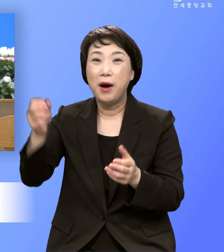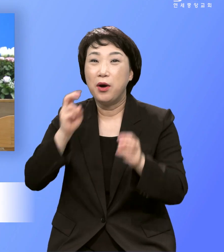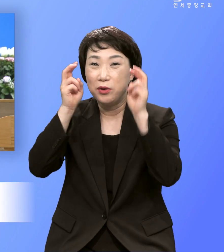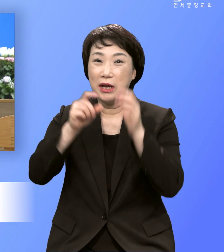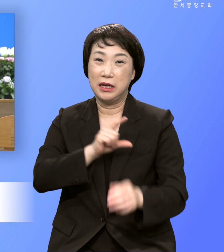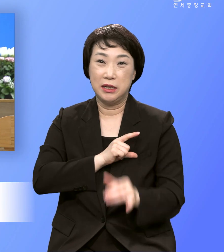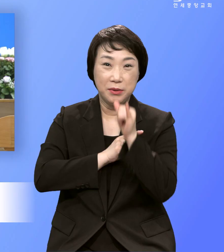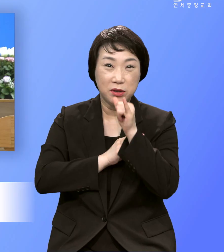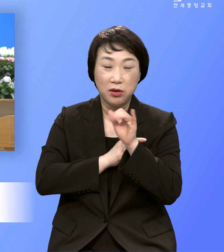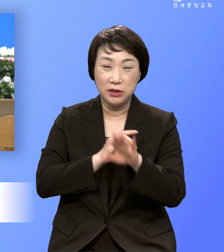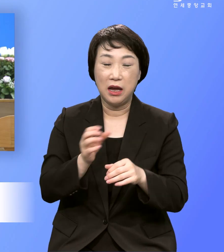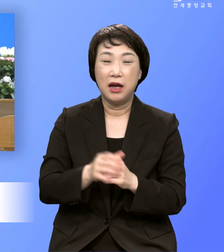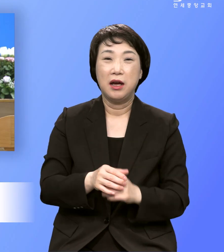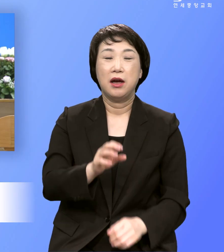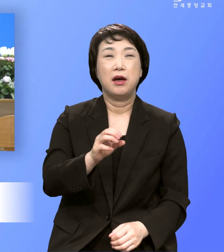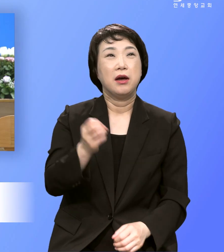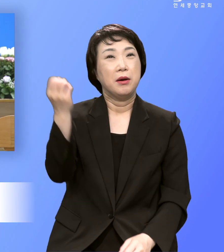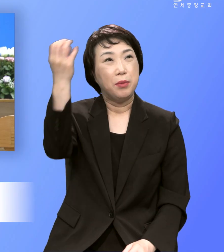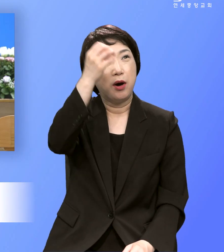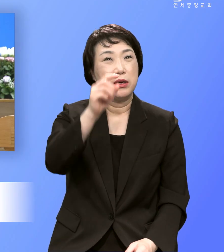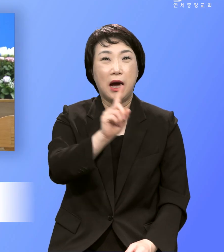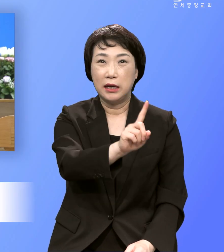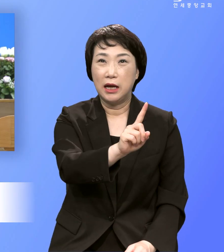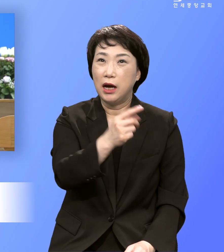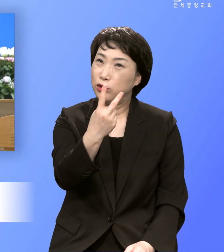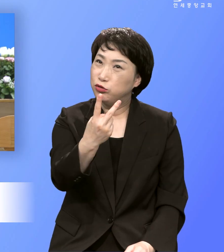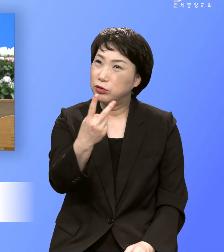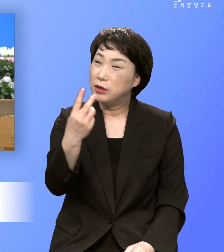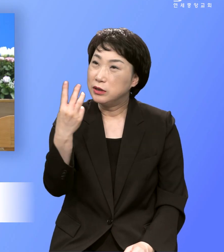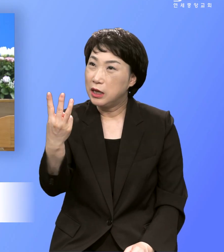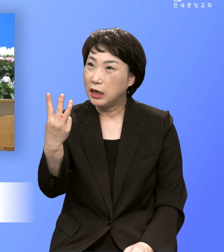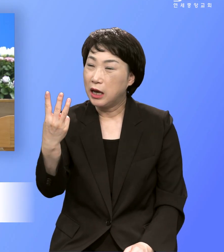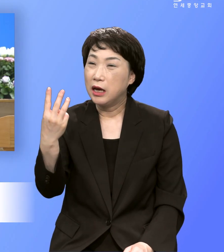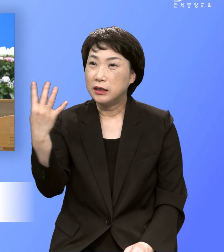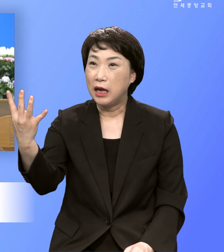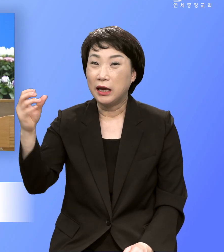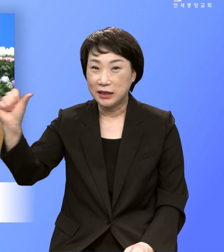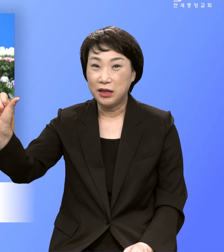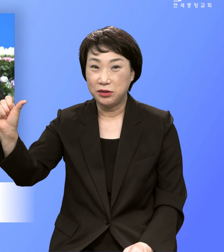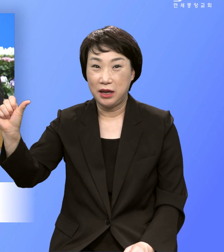3개짜리, 4개짜리, 5개짜리.